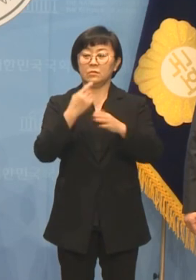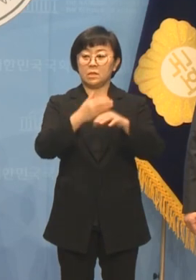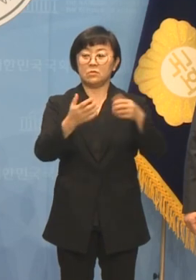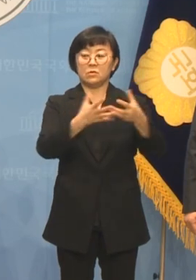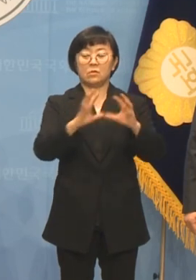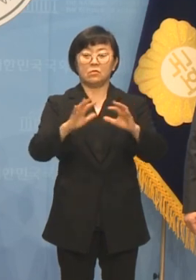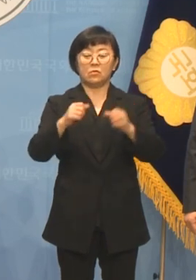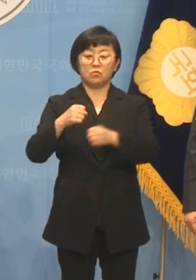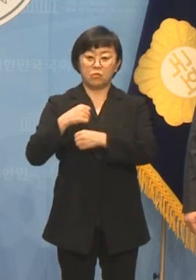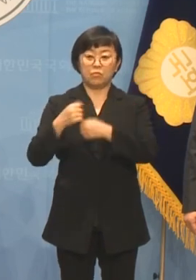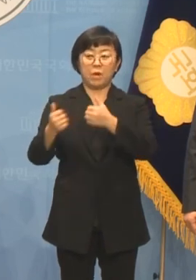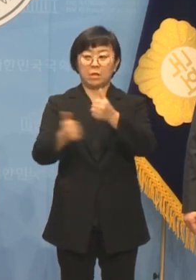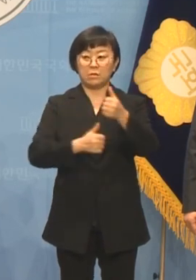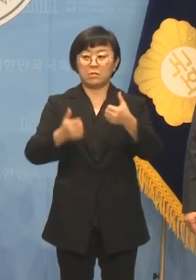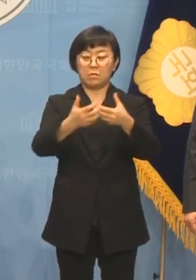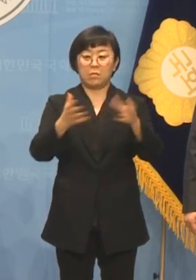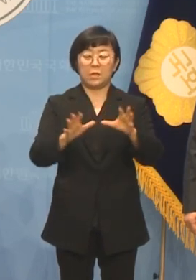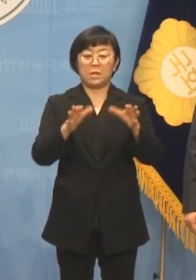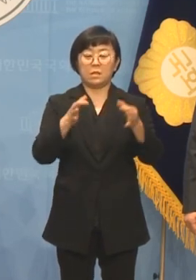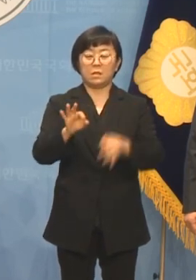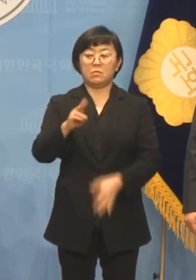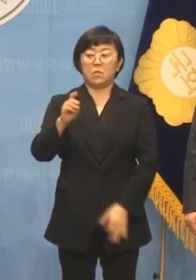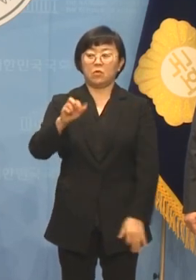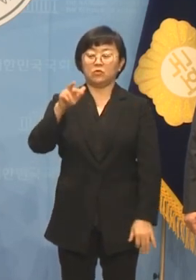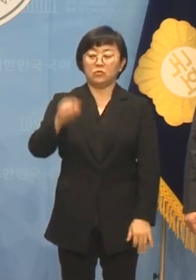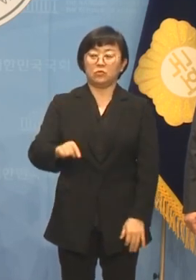더불어민주당 국방위원회 김병주,